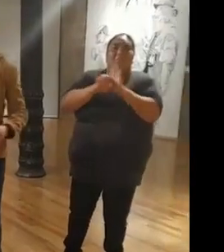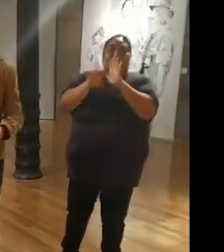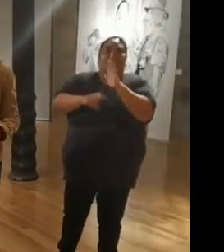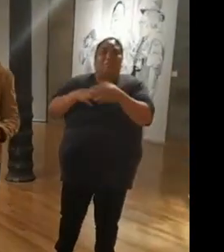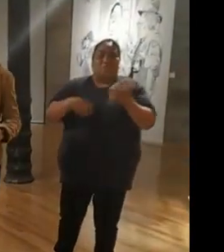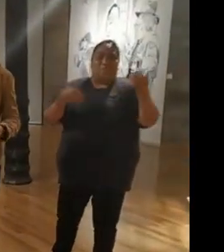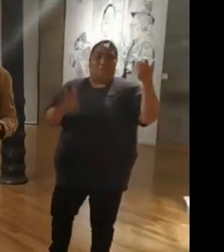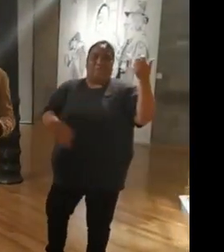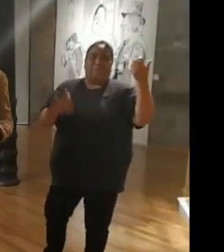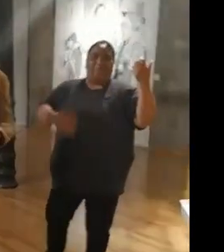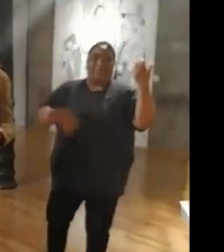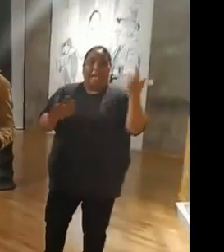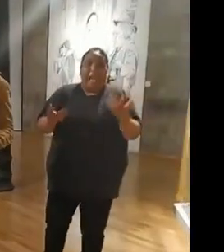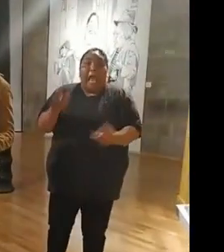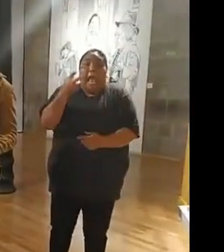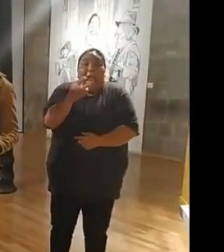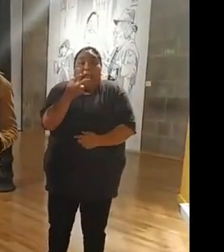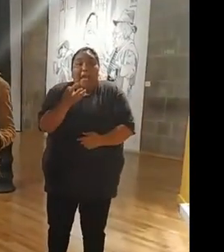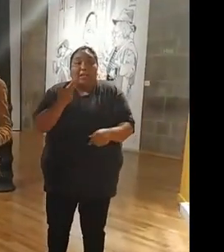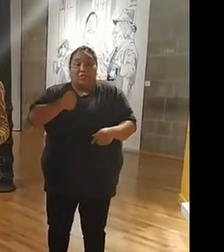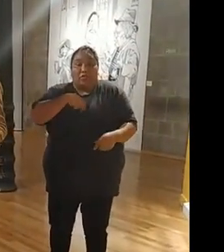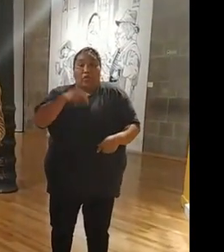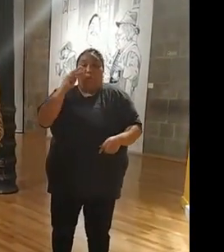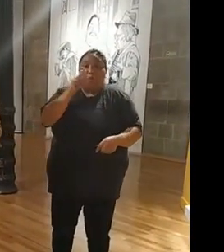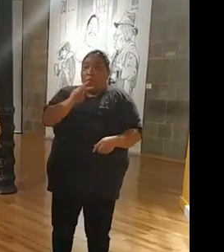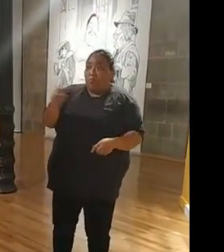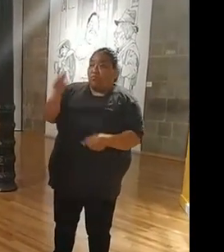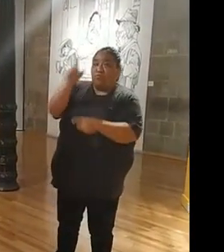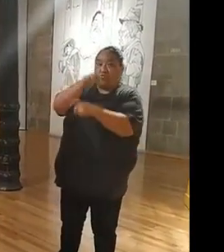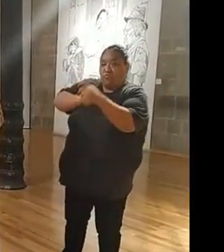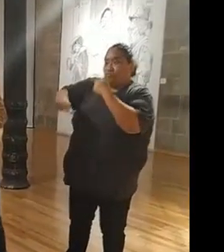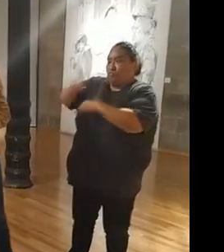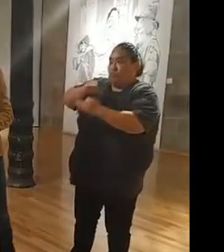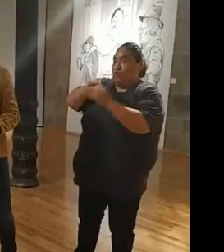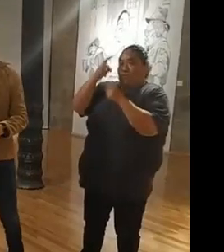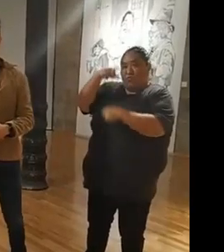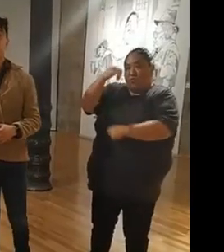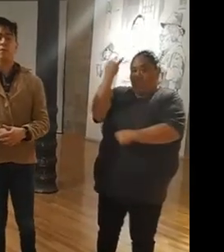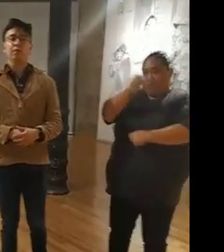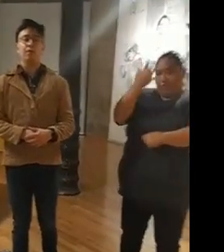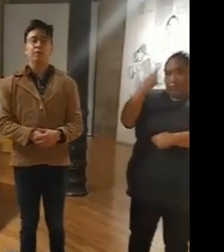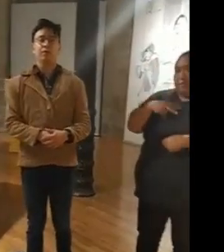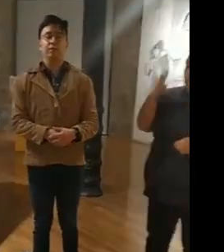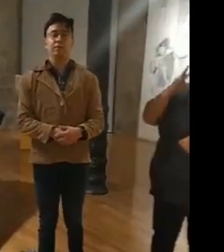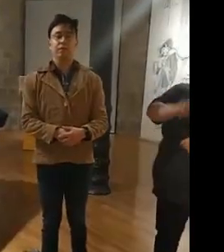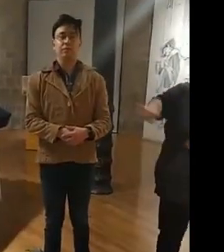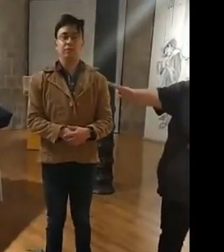¿no? Justamente es lo que vamos a empezar a ver en esta documentación.